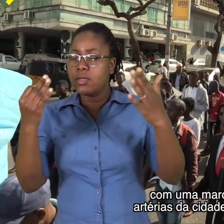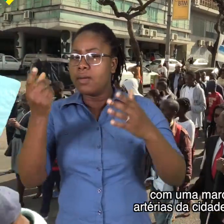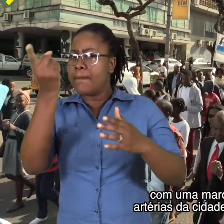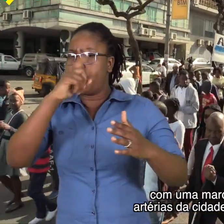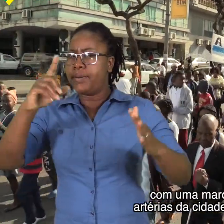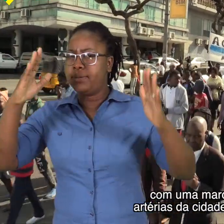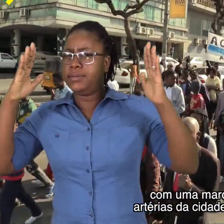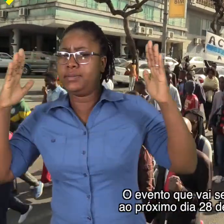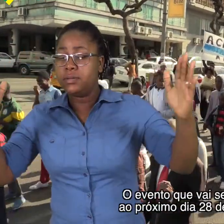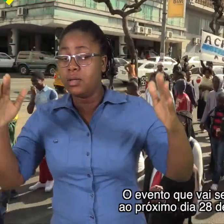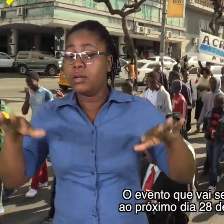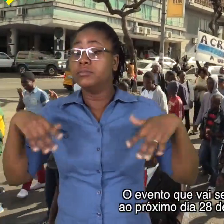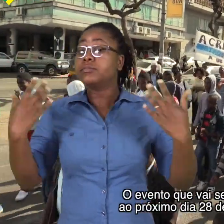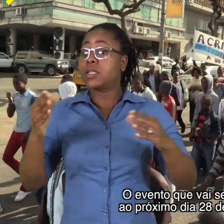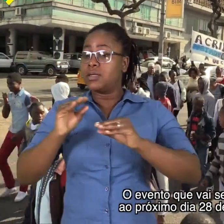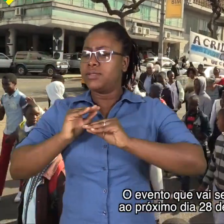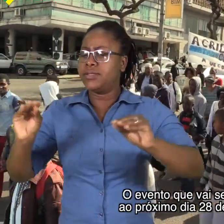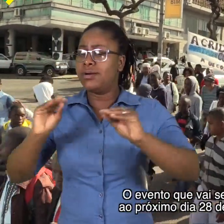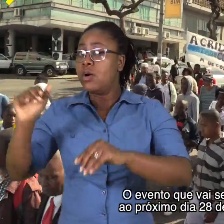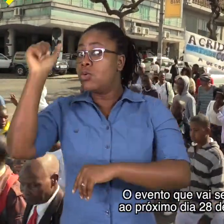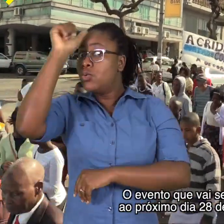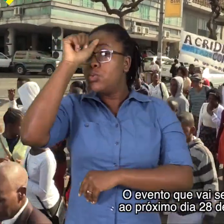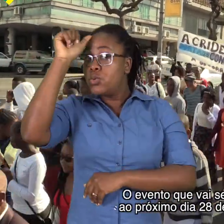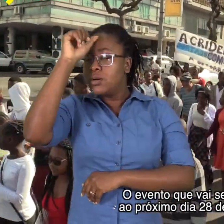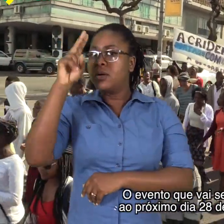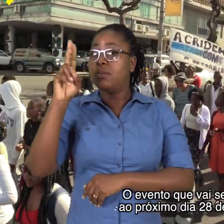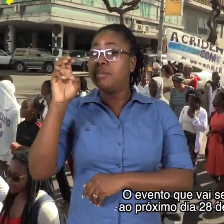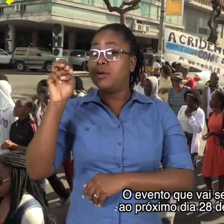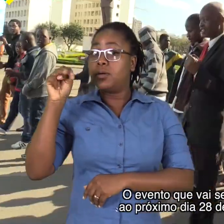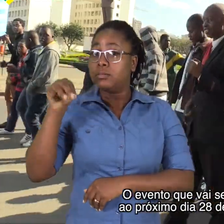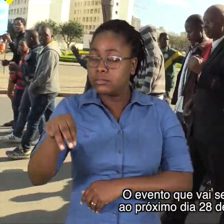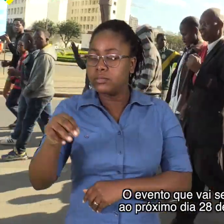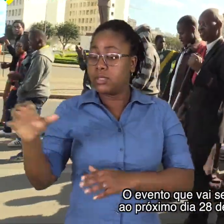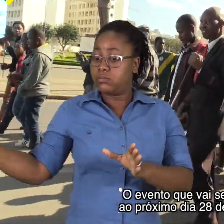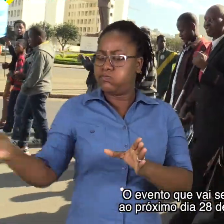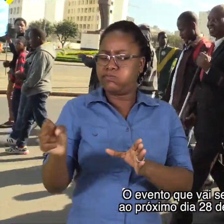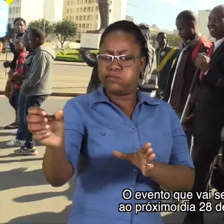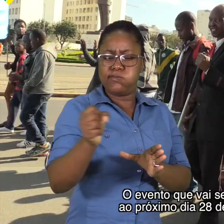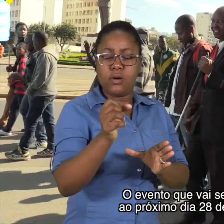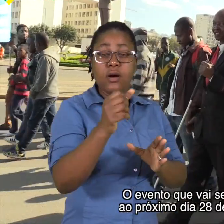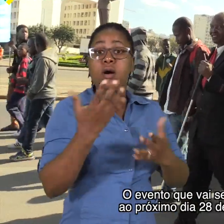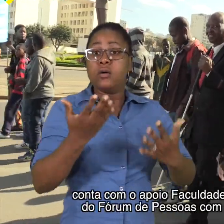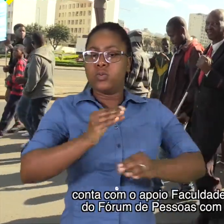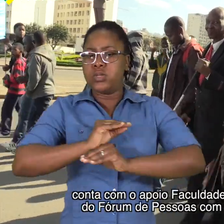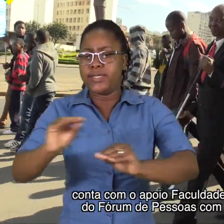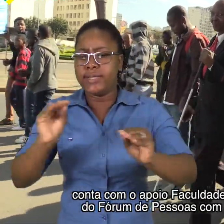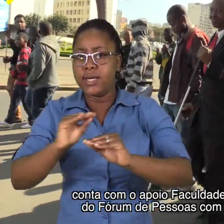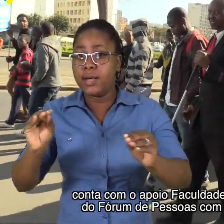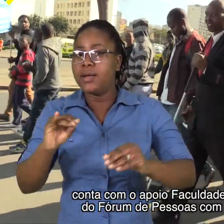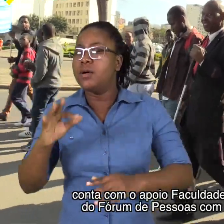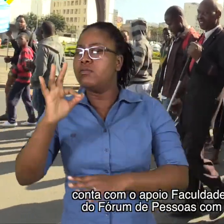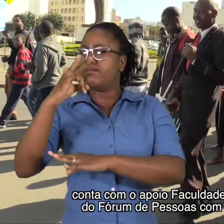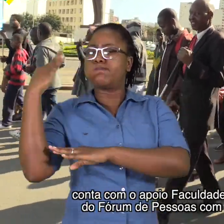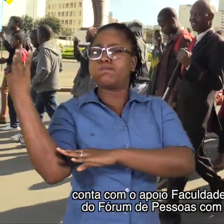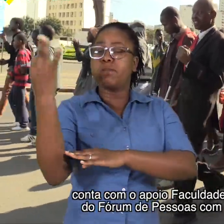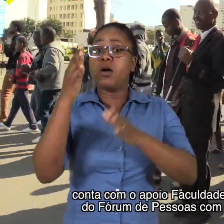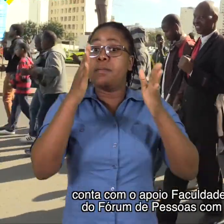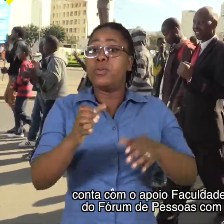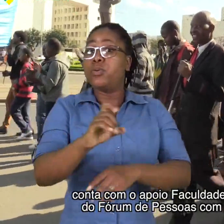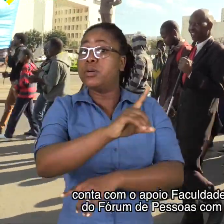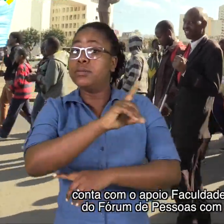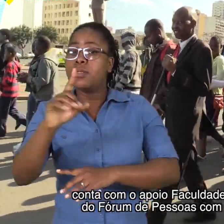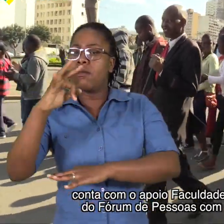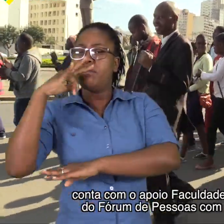cidade de maputo o evento que vai se prolongar até o próximo dia 28 do corrente mês conta com apoio da faculdade